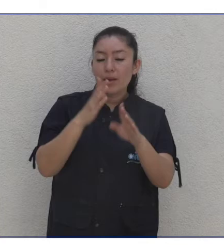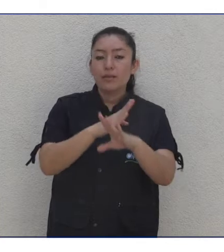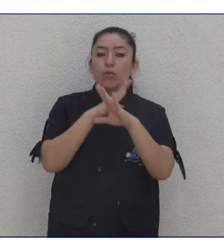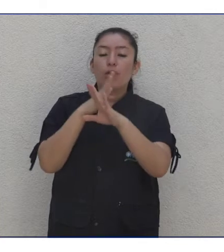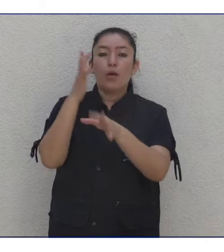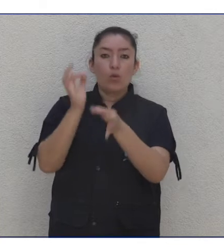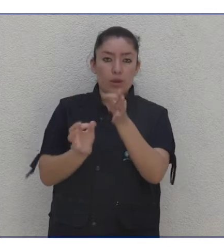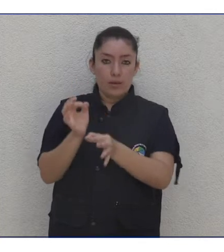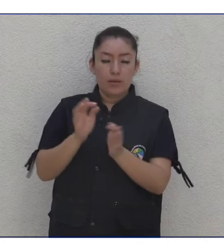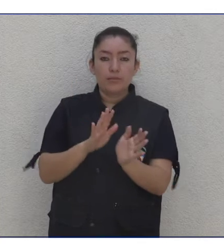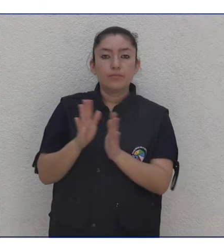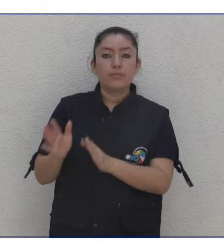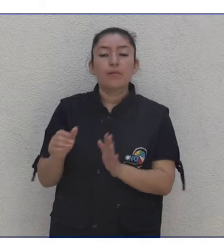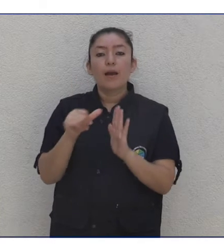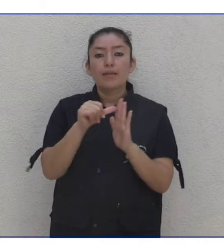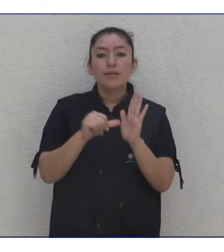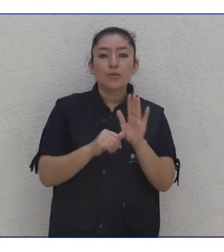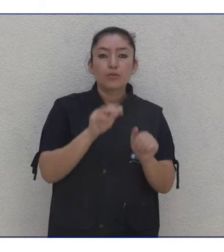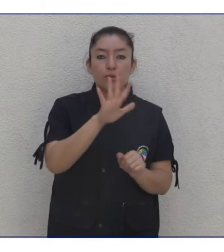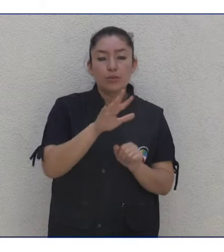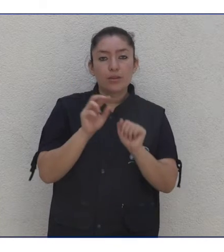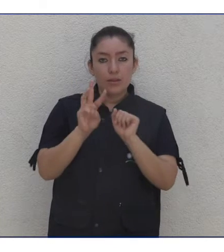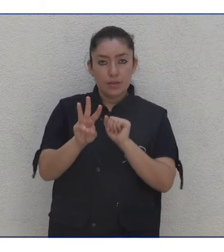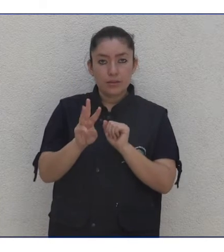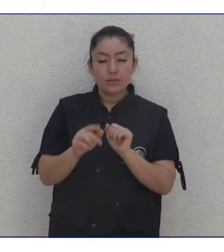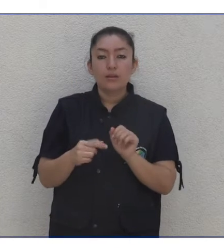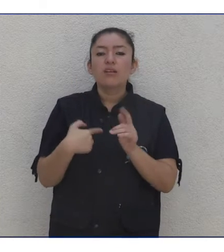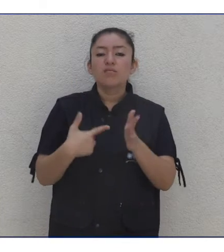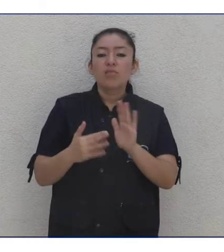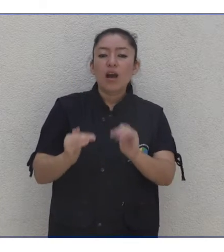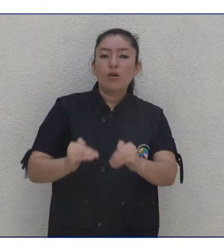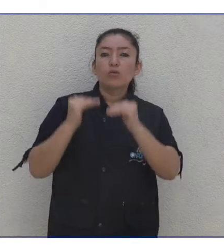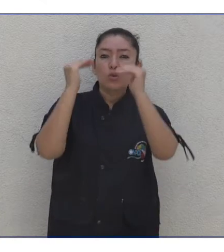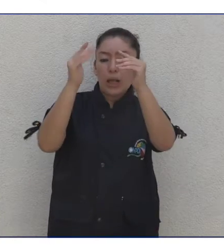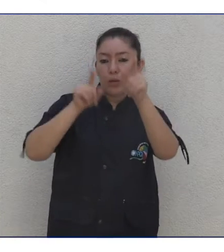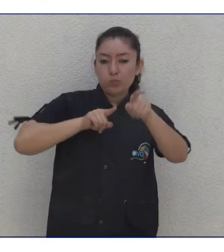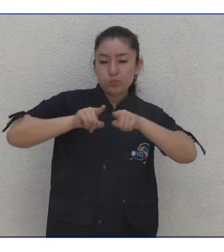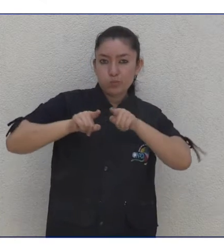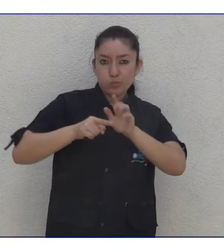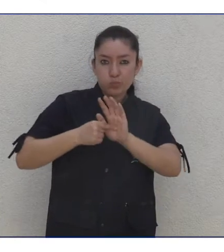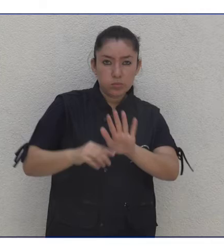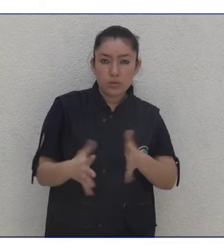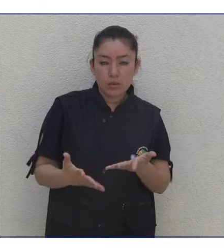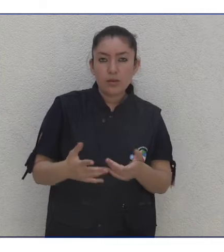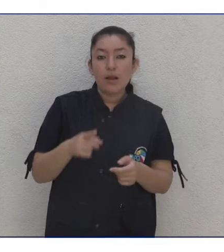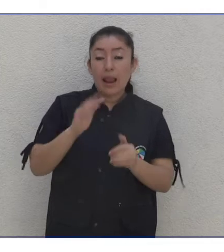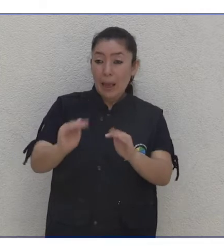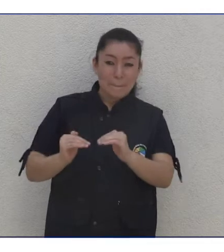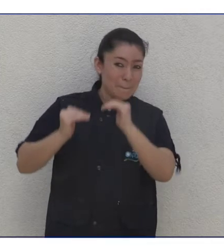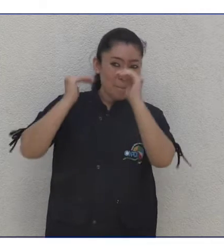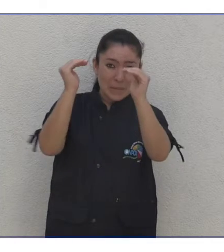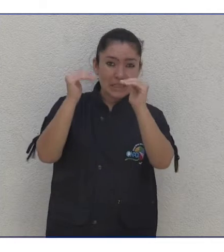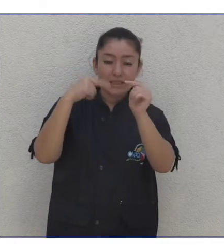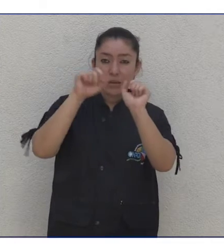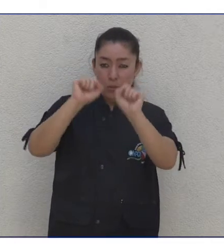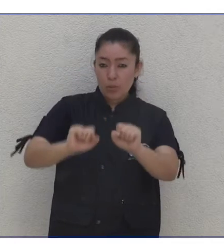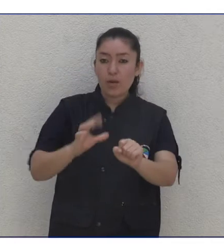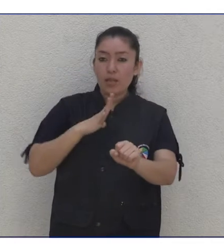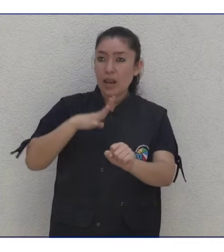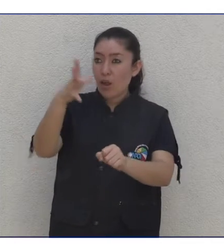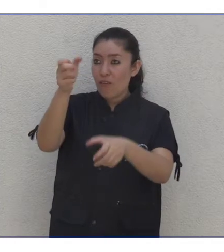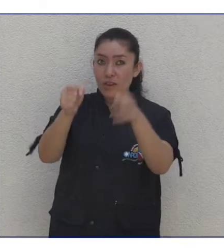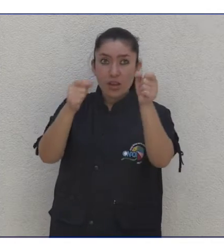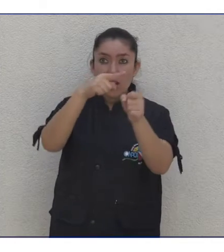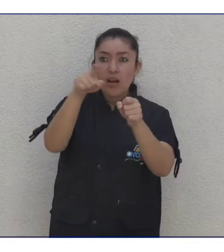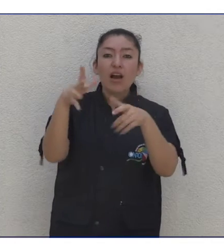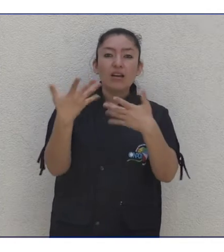jurídica. Artículo 53. Autoridad competente. La máxima autoridad de cada sujeto obligado